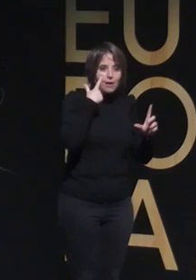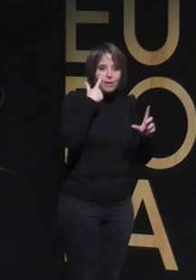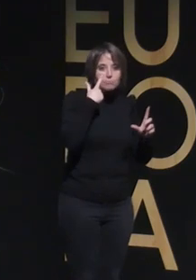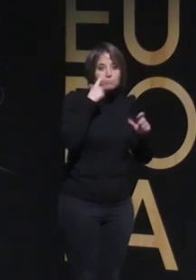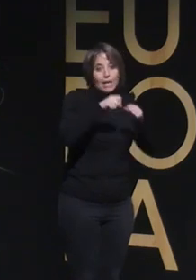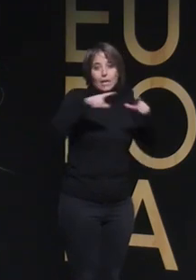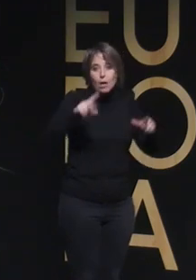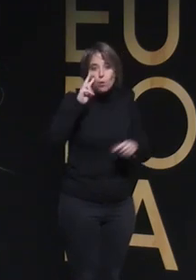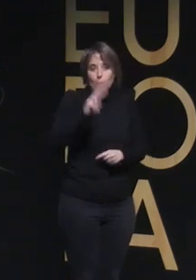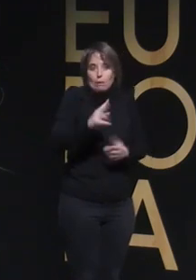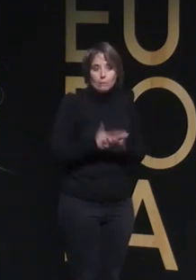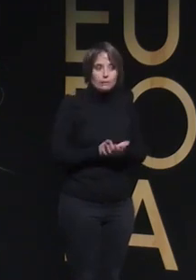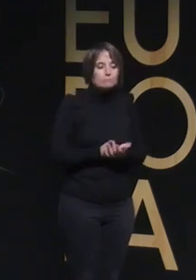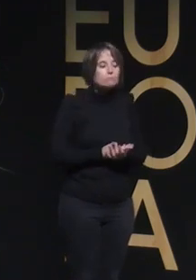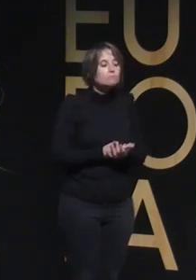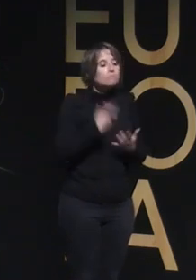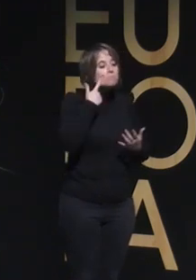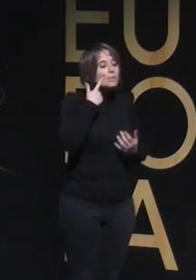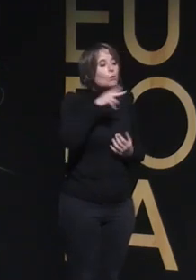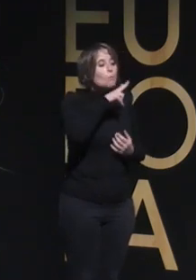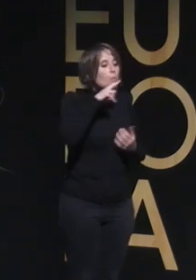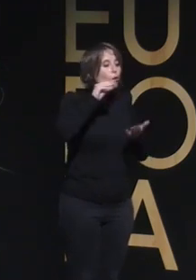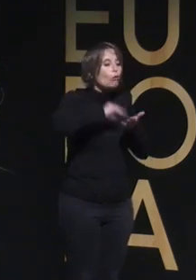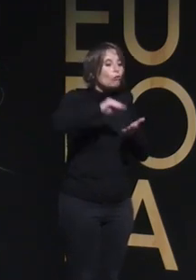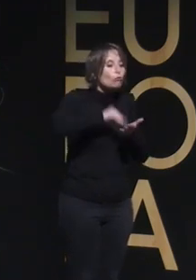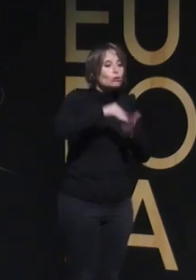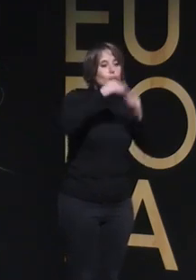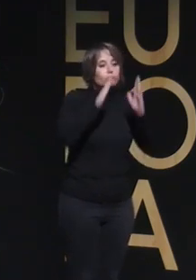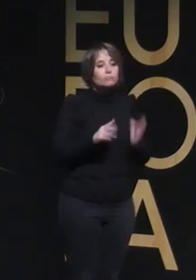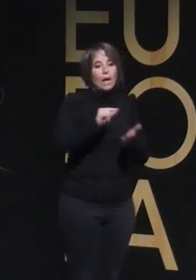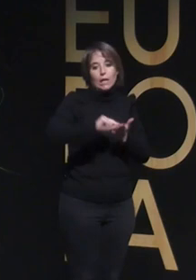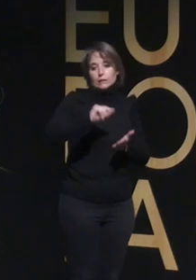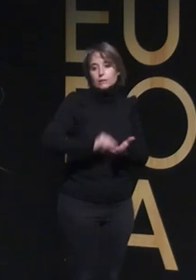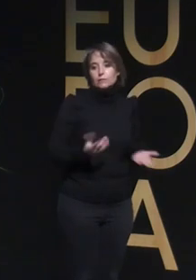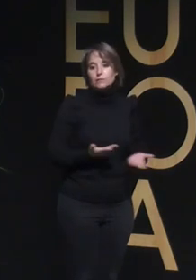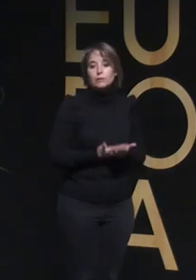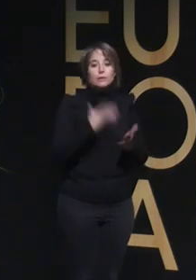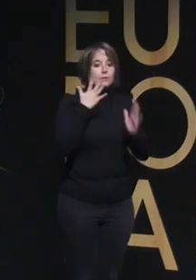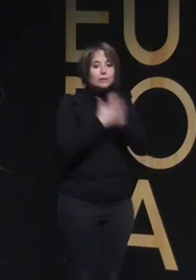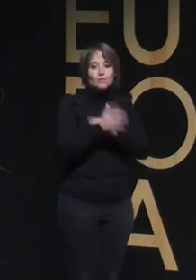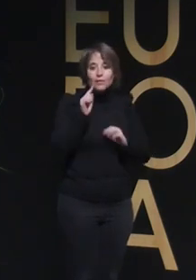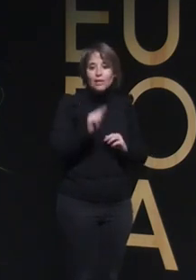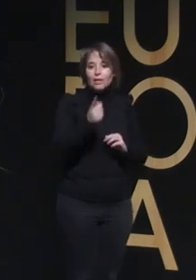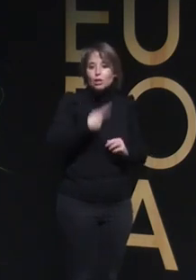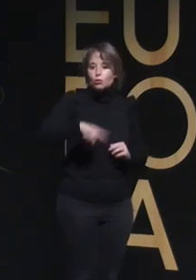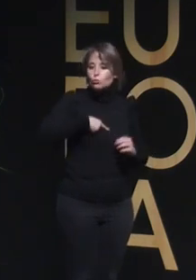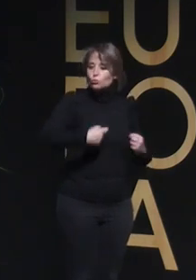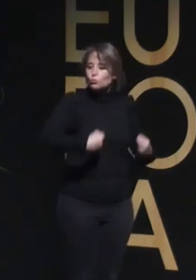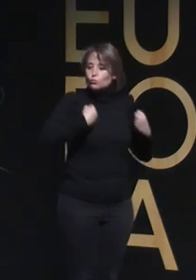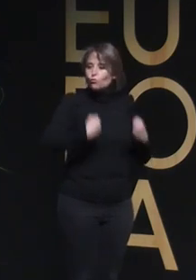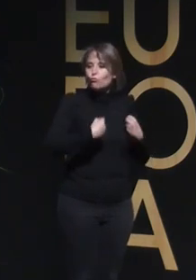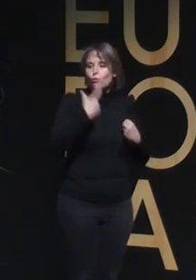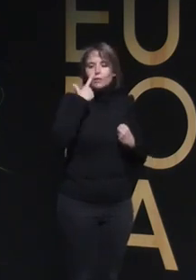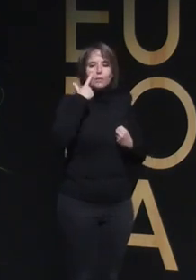aula, ¿me explico? Pero el valor de la lectoescritura está en casa. Está en casa. Por lo tanto, yo creo que ahí nos tenemos que sentir fuertes en un valor que